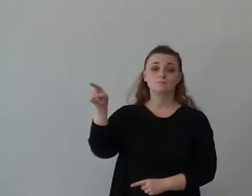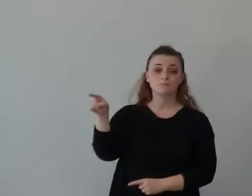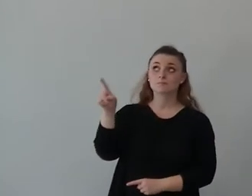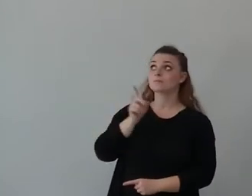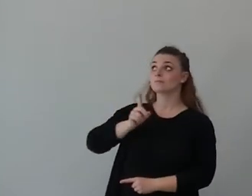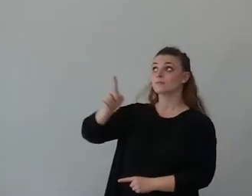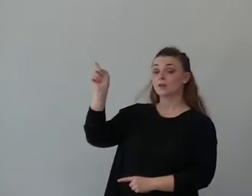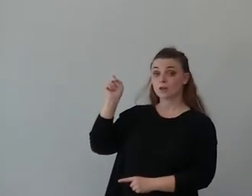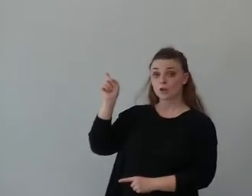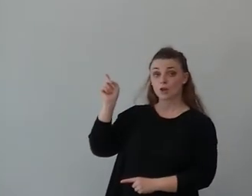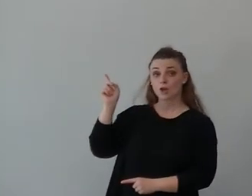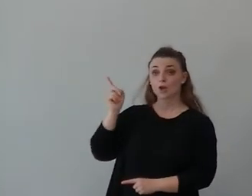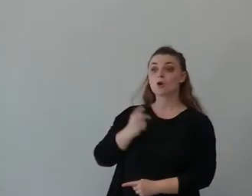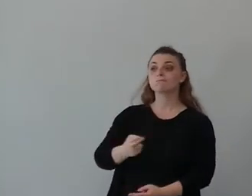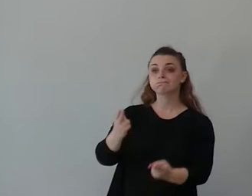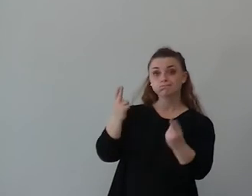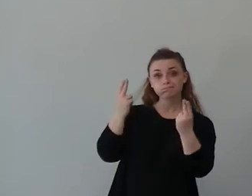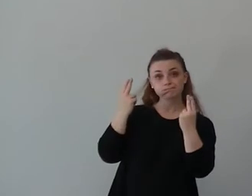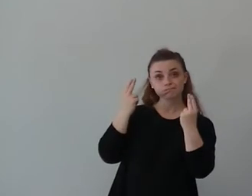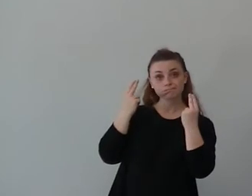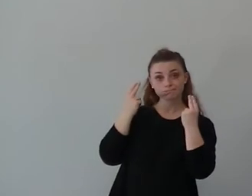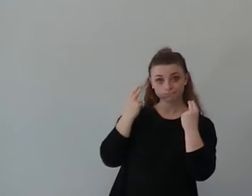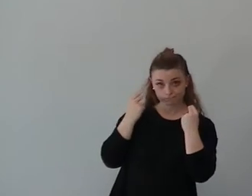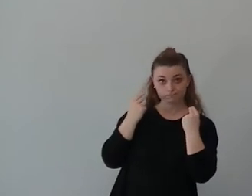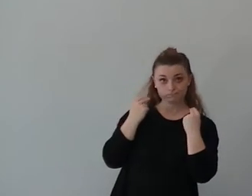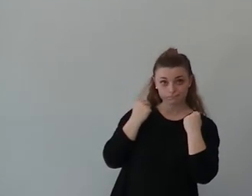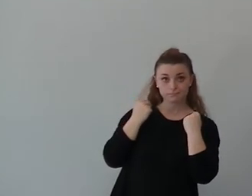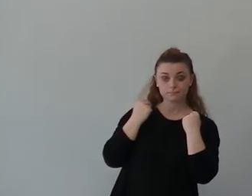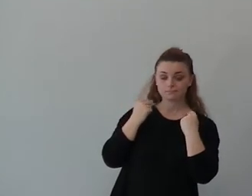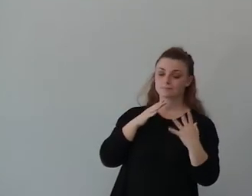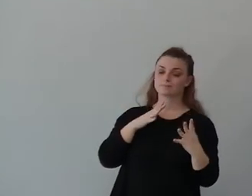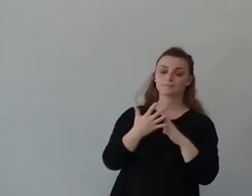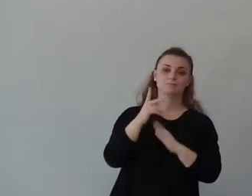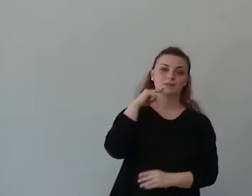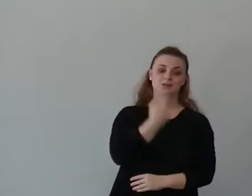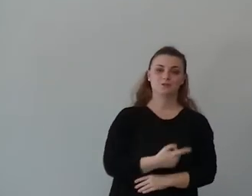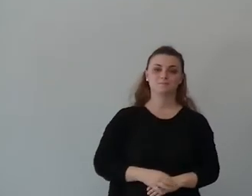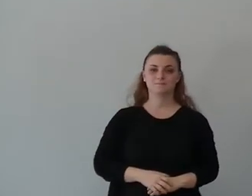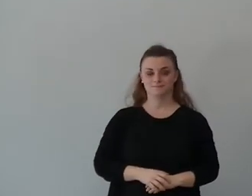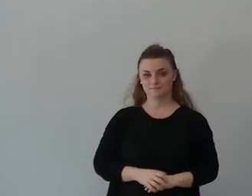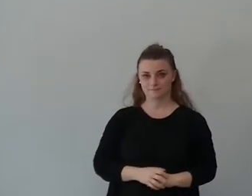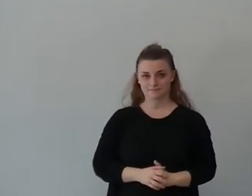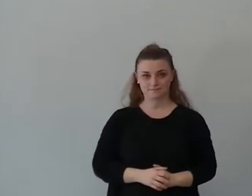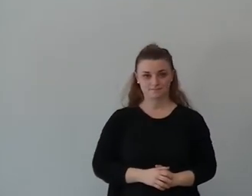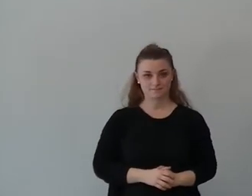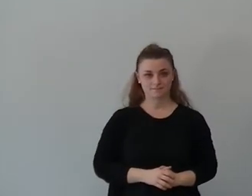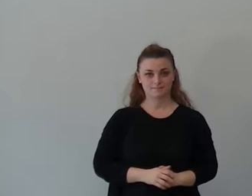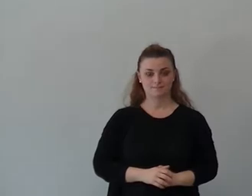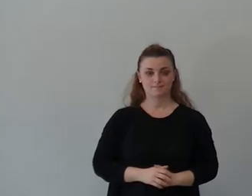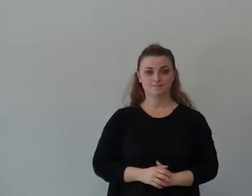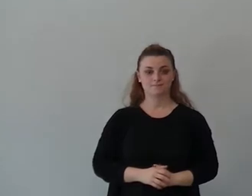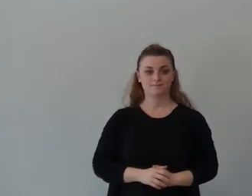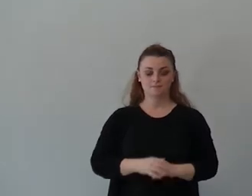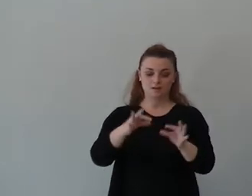And we've got one more point about the pencil. Ci rimane un ultimo punto per quanto riguarda la matita. To be the